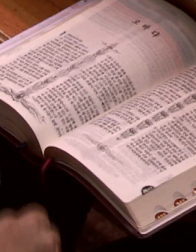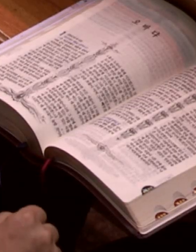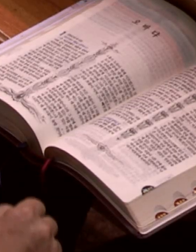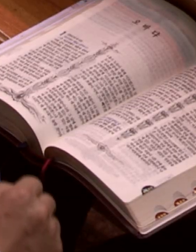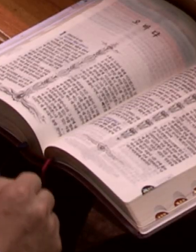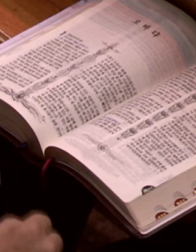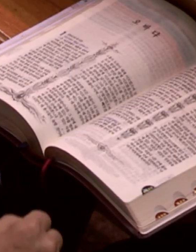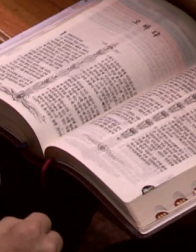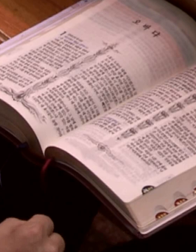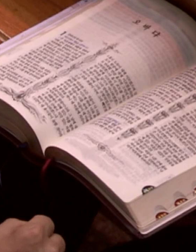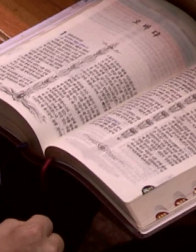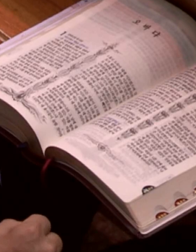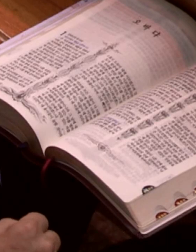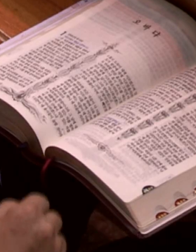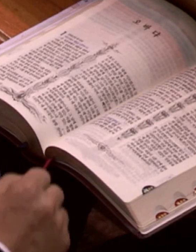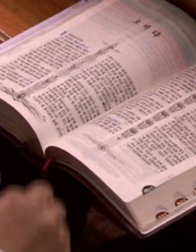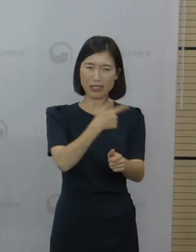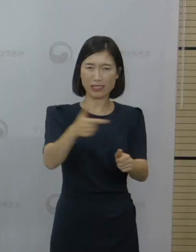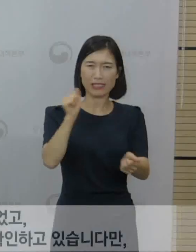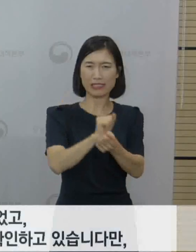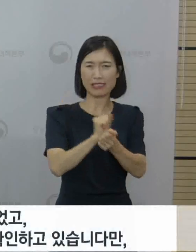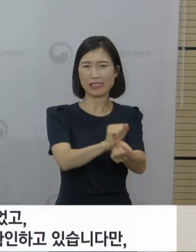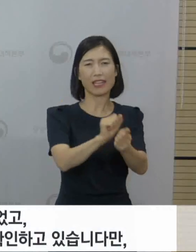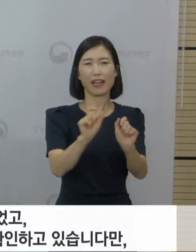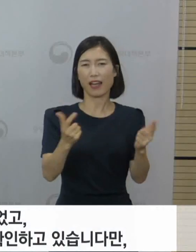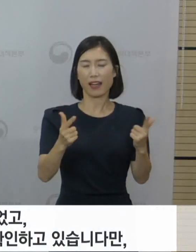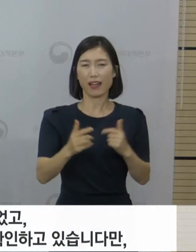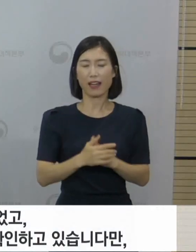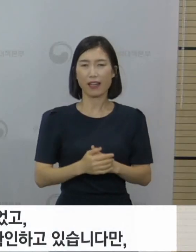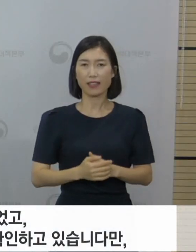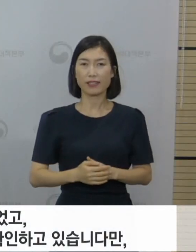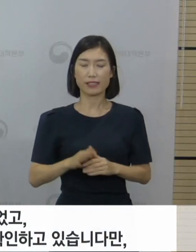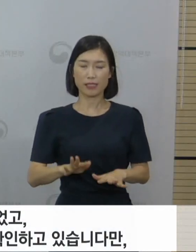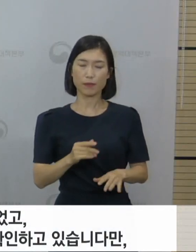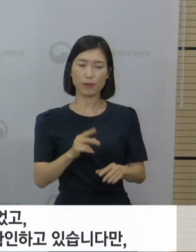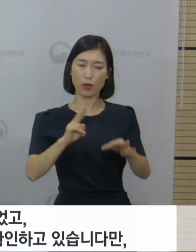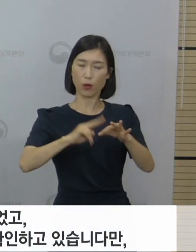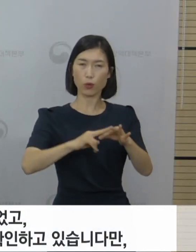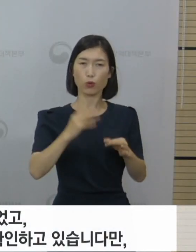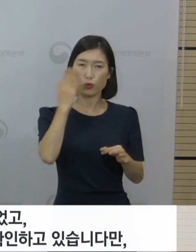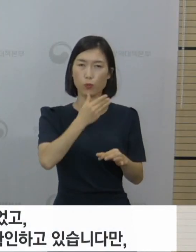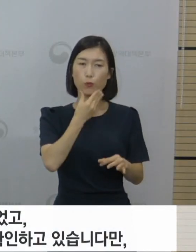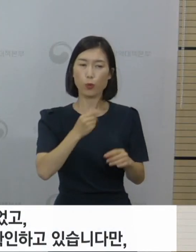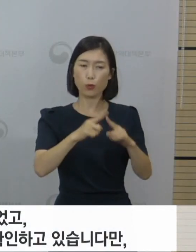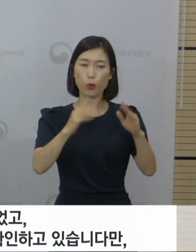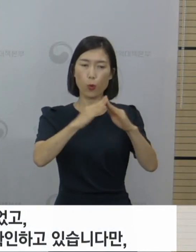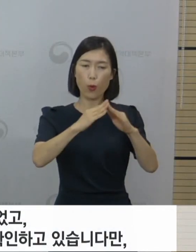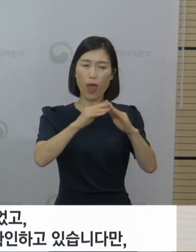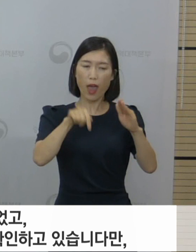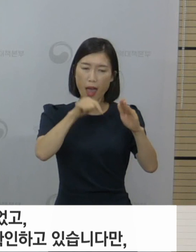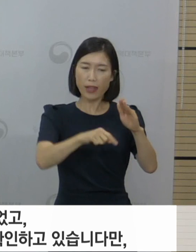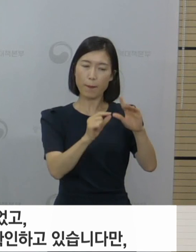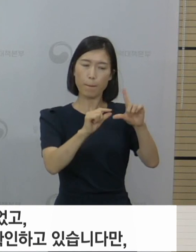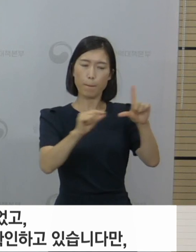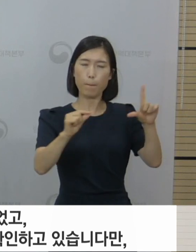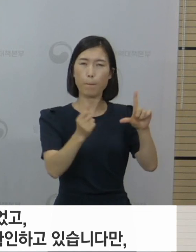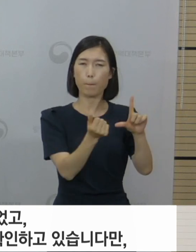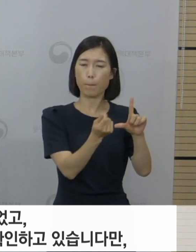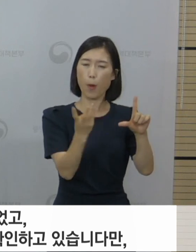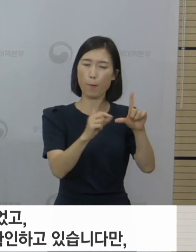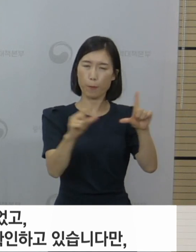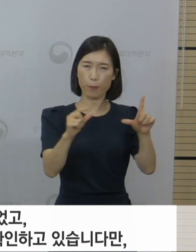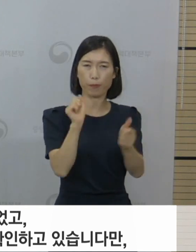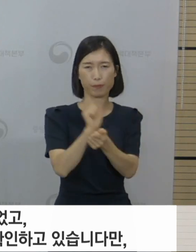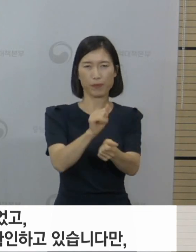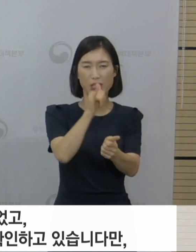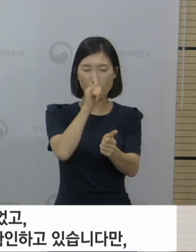않는다고 밝혔습니다. 현재로서는 여기서 순복음교회 교인들에서의 발생이 있었고 또 그분들을 통해서